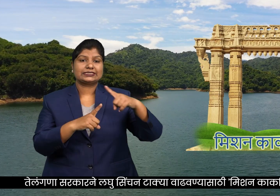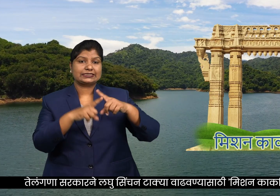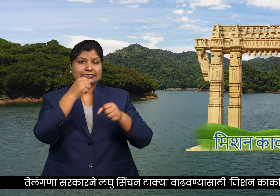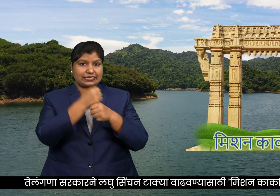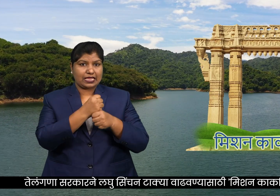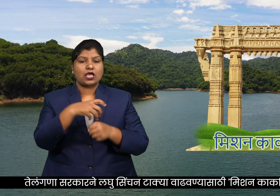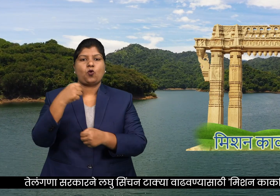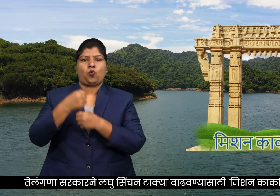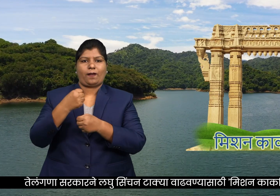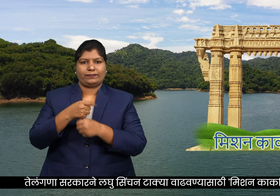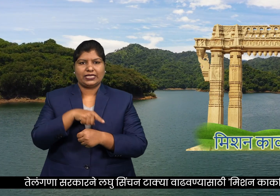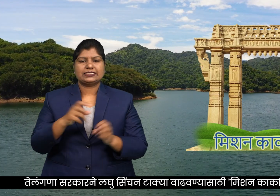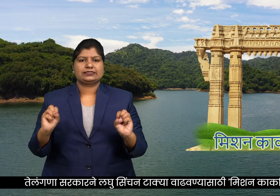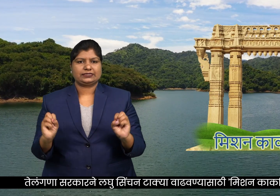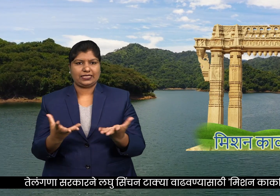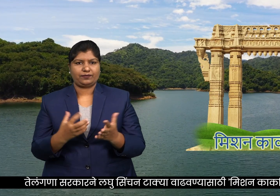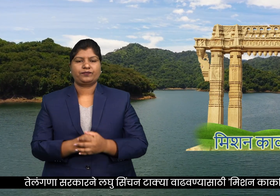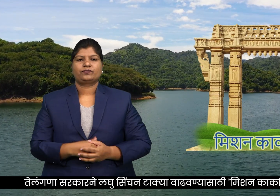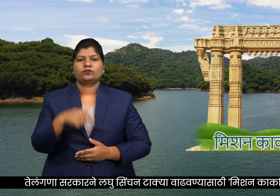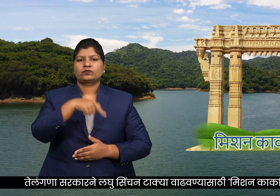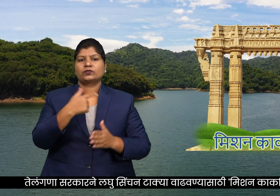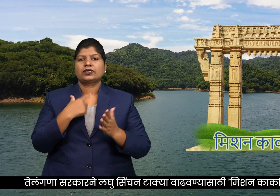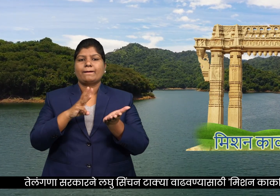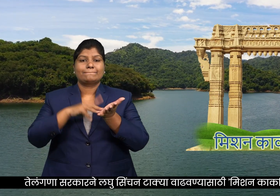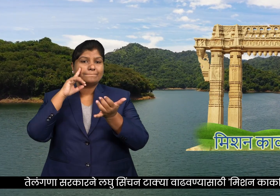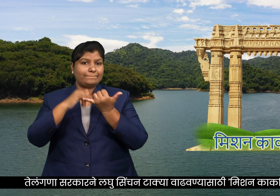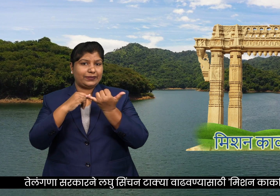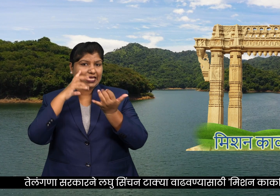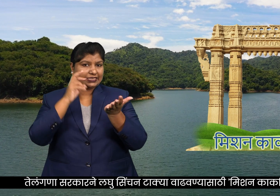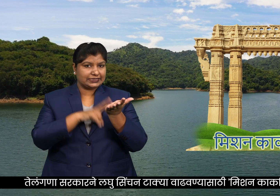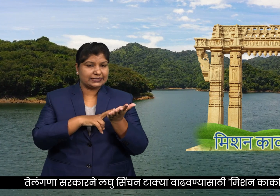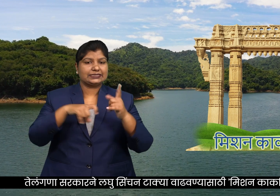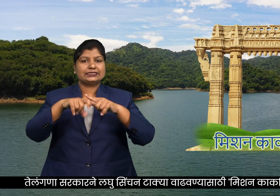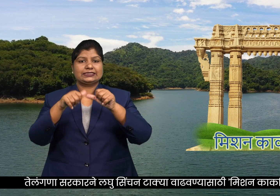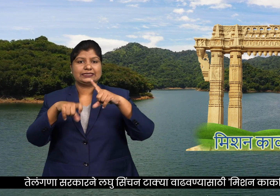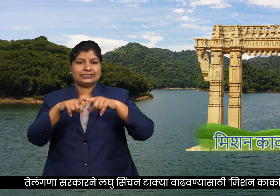तेलंगणा सरकारने लघुसिंचन टाक्या वाढवण्यासाठी मिशन काकतीया सुरू केले.